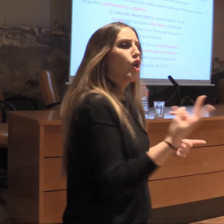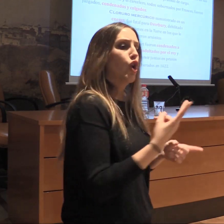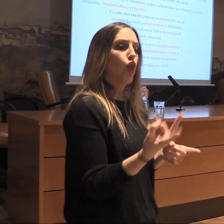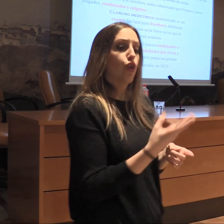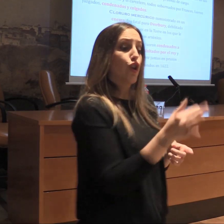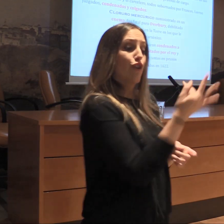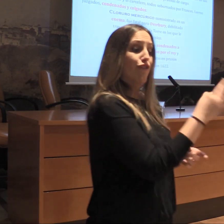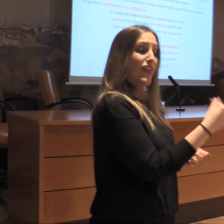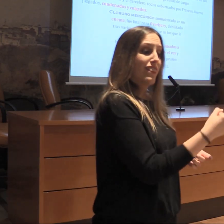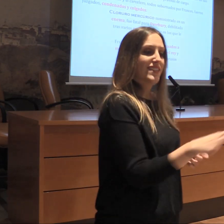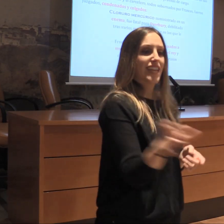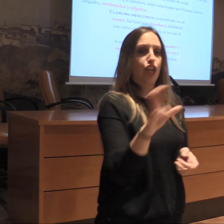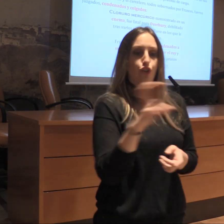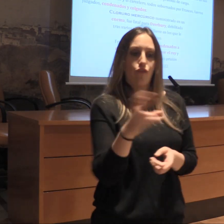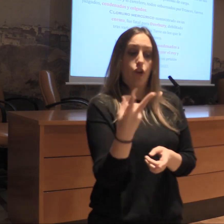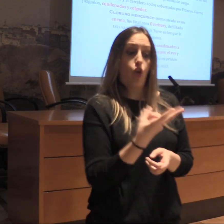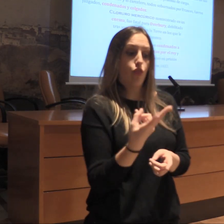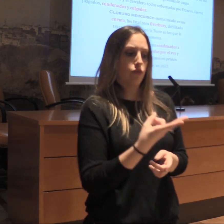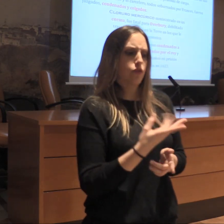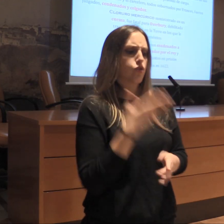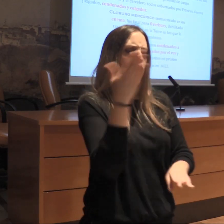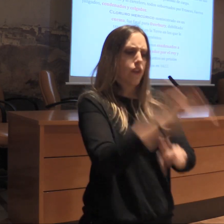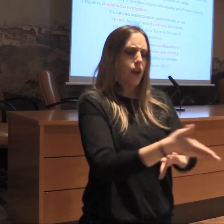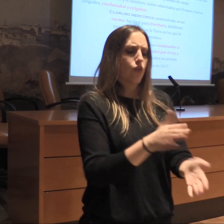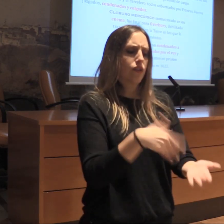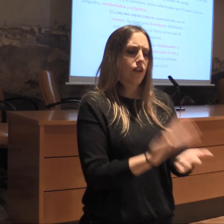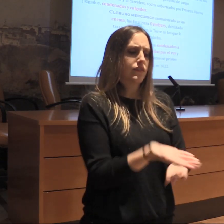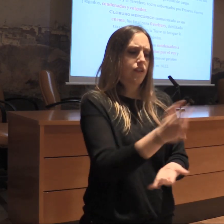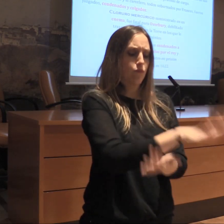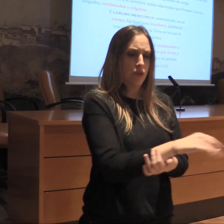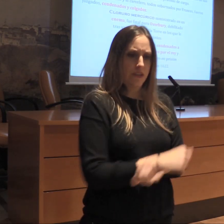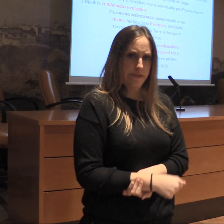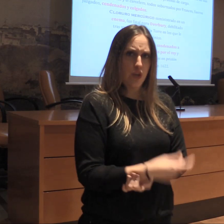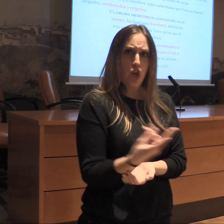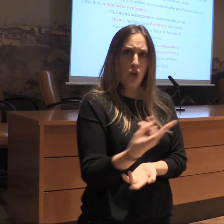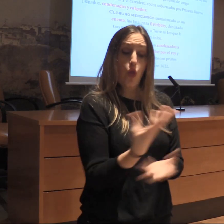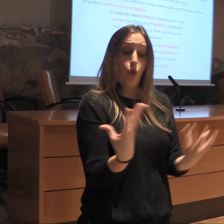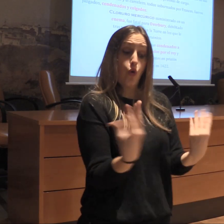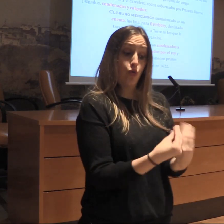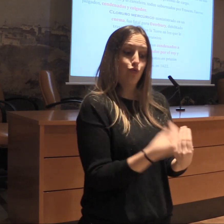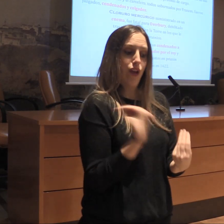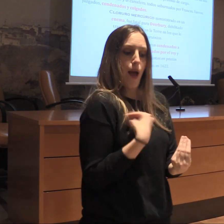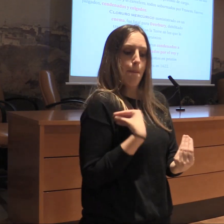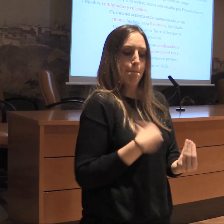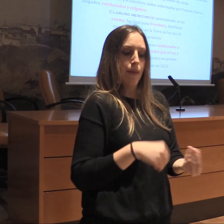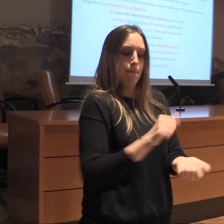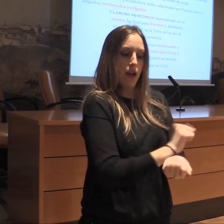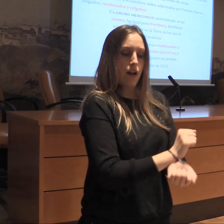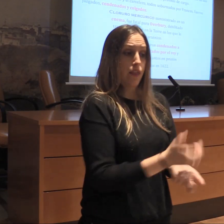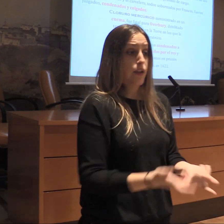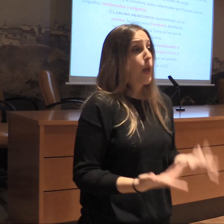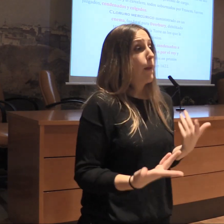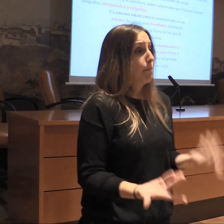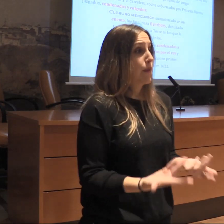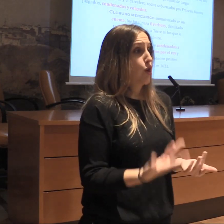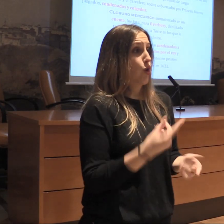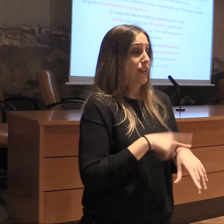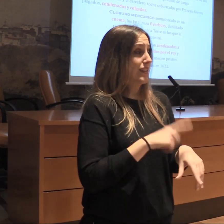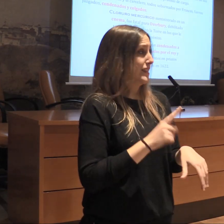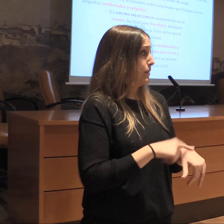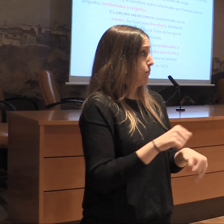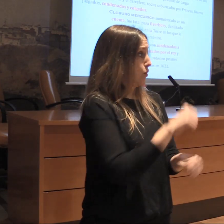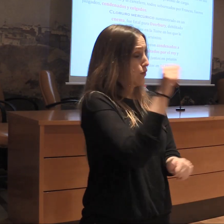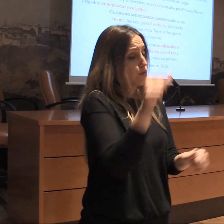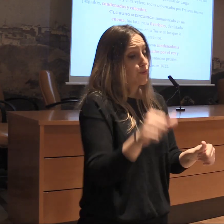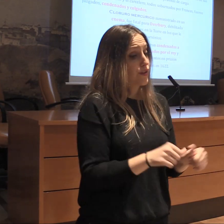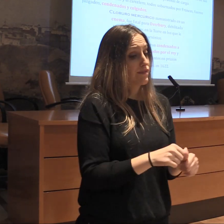pero indultados por el rey, y fueron condenados a estar juntos en la prisión. Pero durante el tiempo que estuvieron